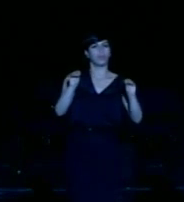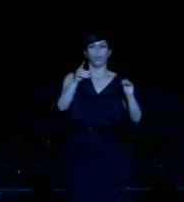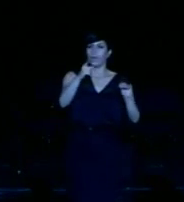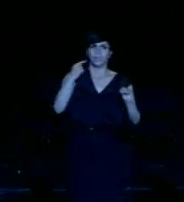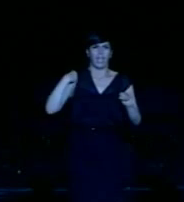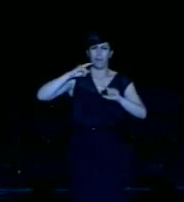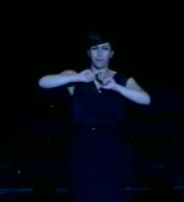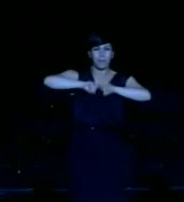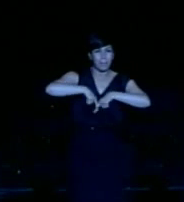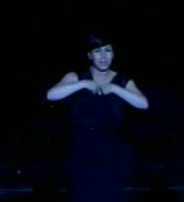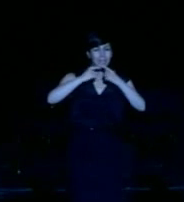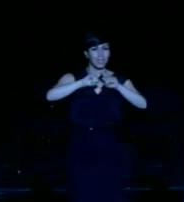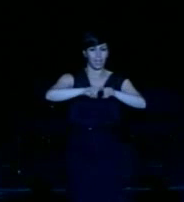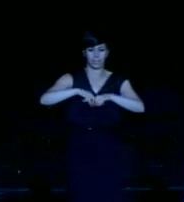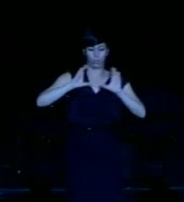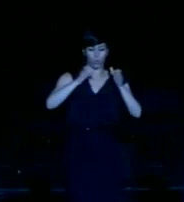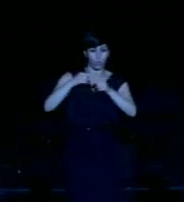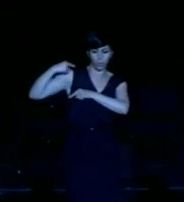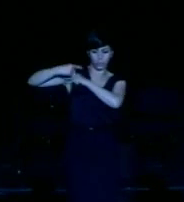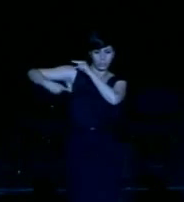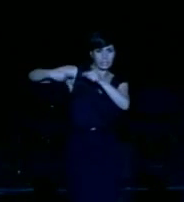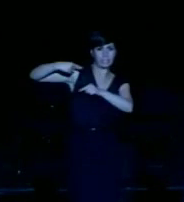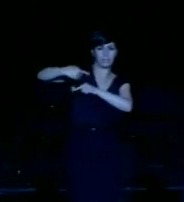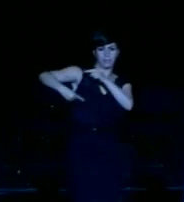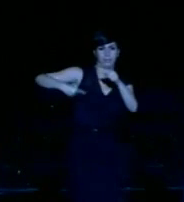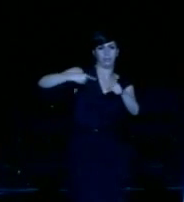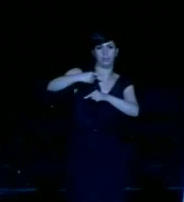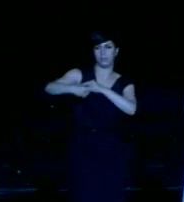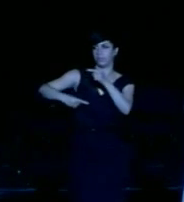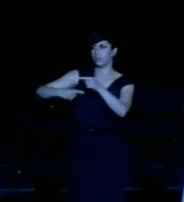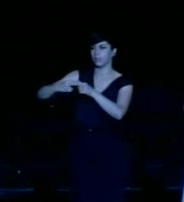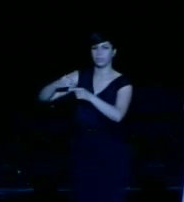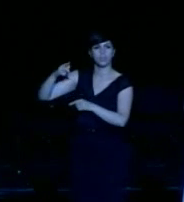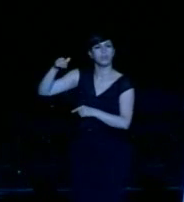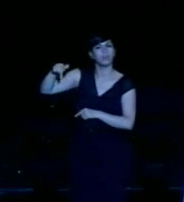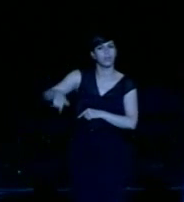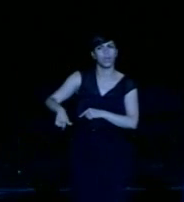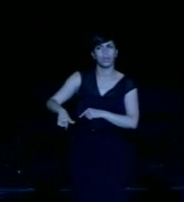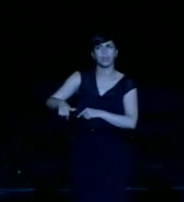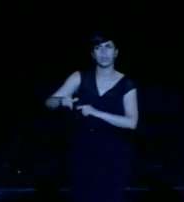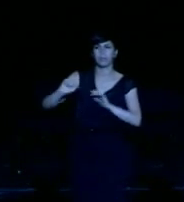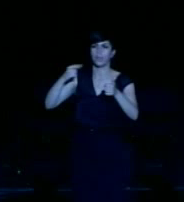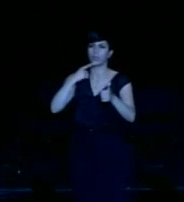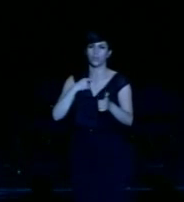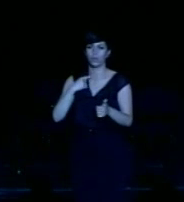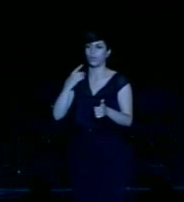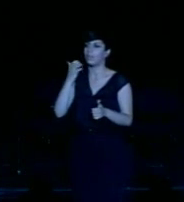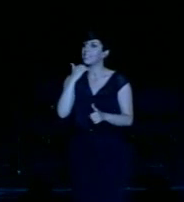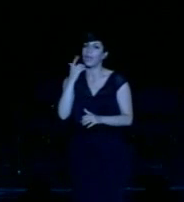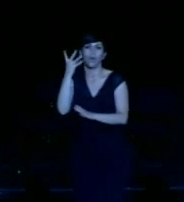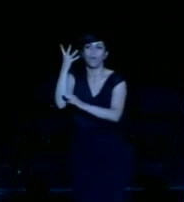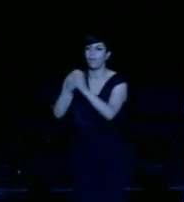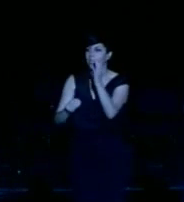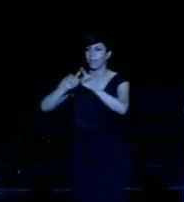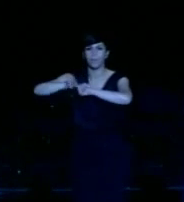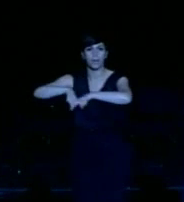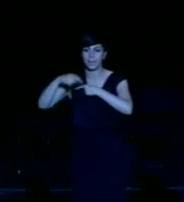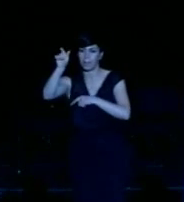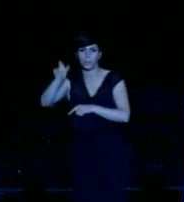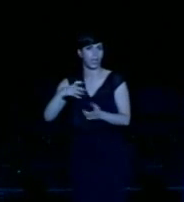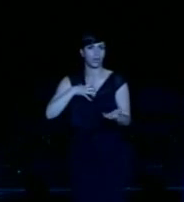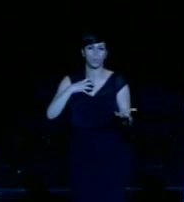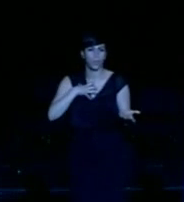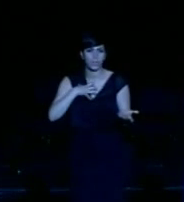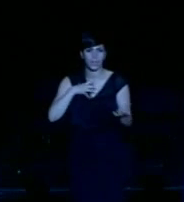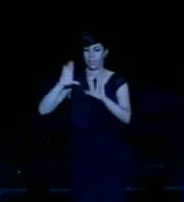familiares desde hace generaciones y generaciones. Y no hay forma de entrar, a mí aquí lo decía, digo, si alguna vez os falla alguien de la familia...